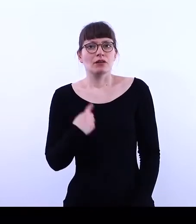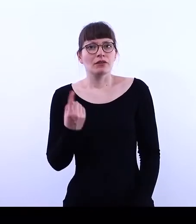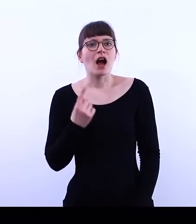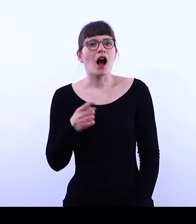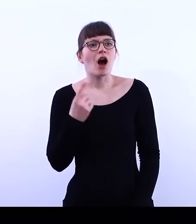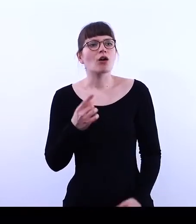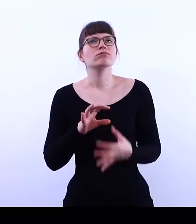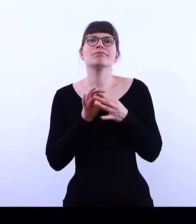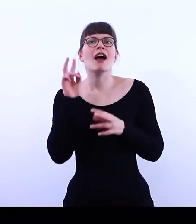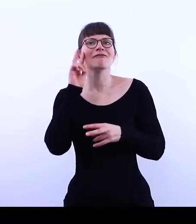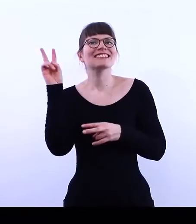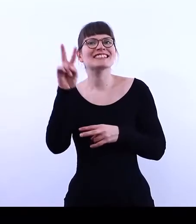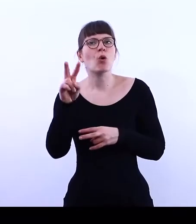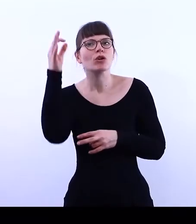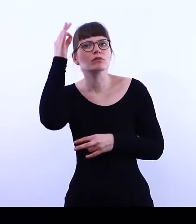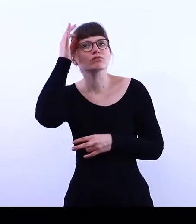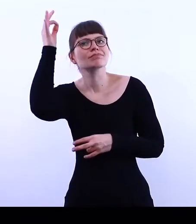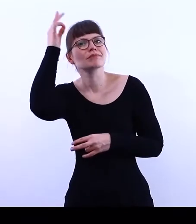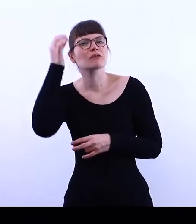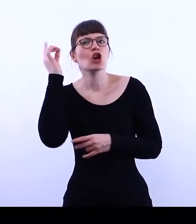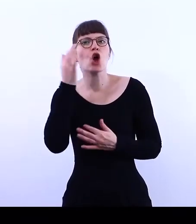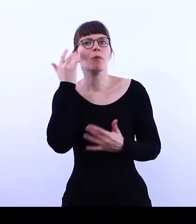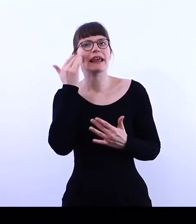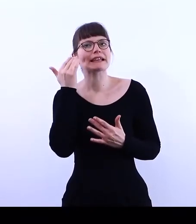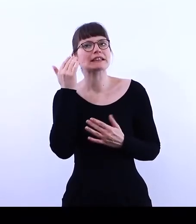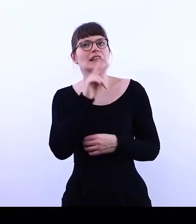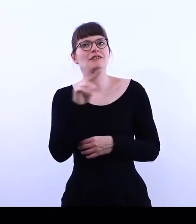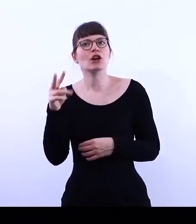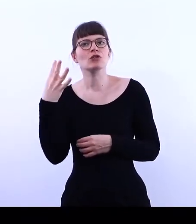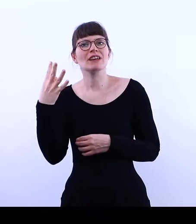überlegt, was soll denn eigentlich Ende 2024